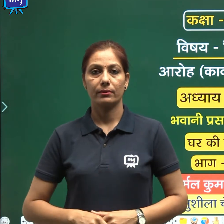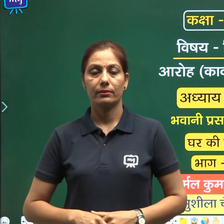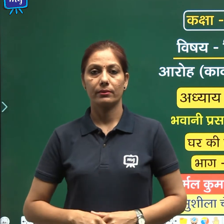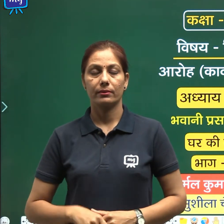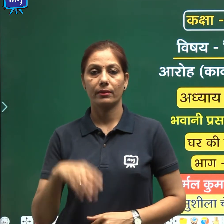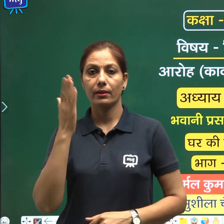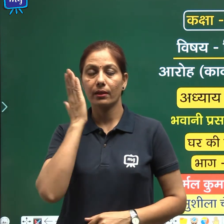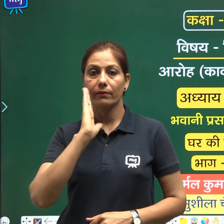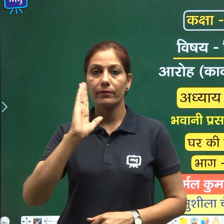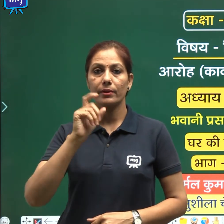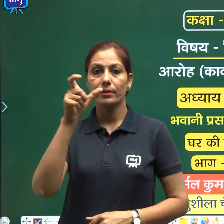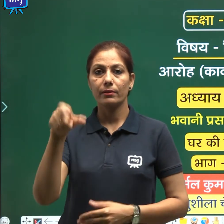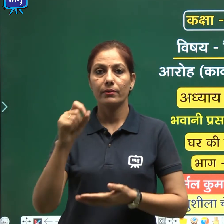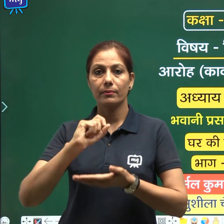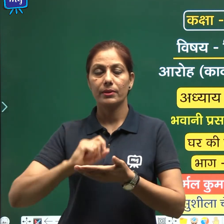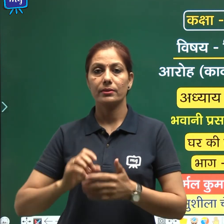कवि भवानी प्रसाद मिश्र